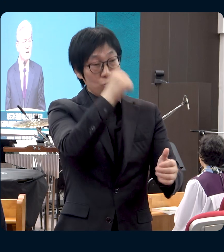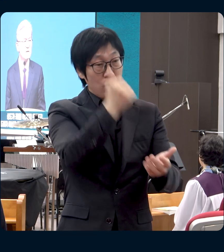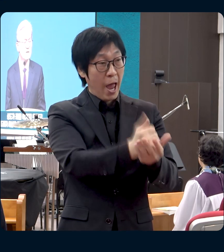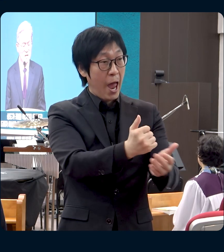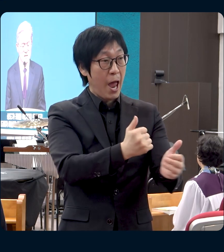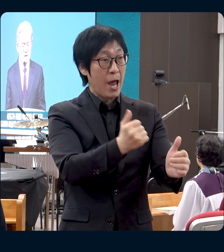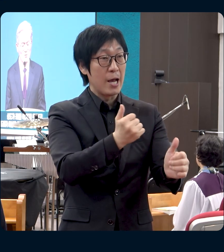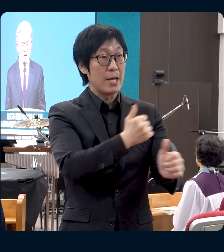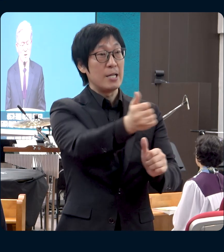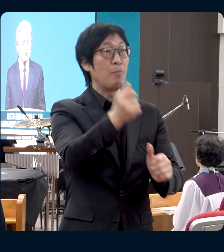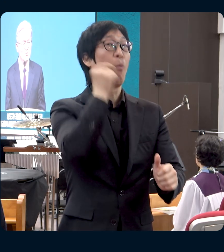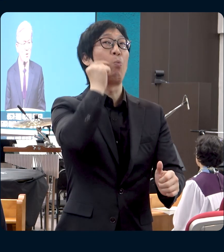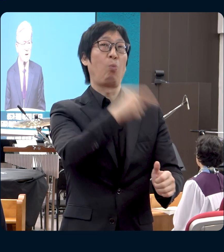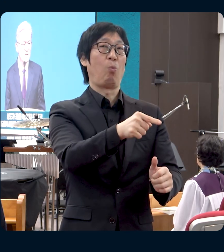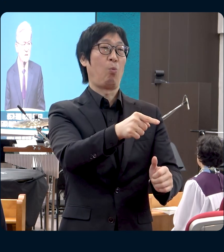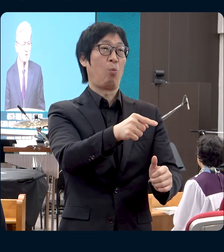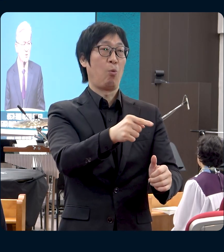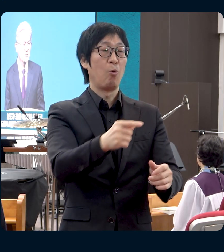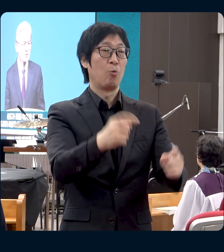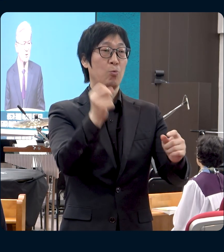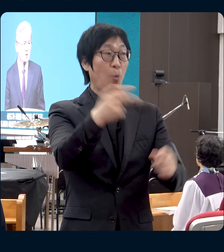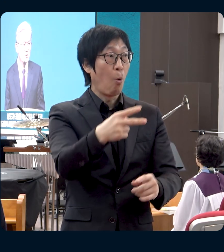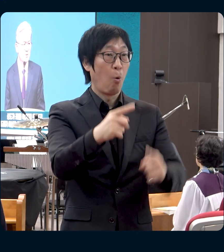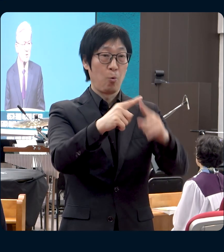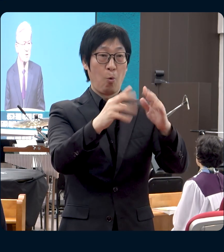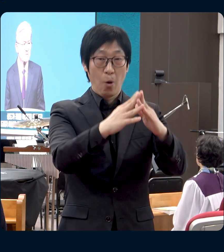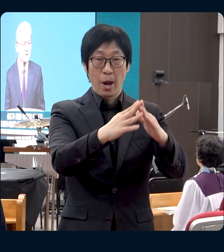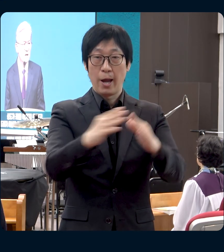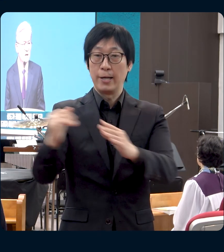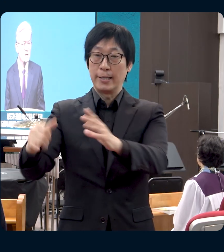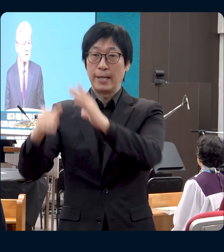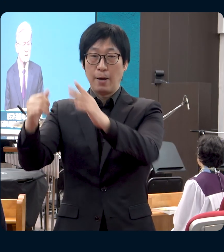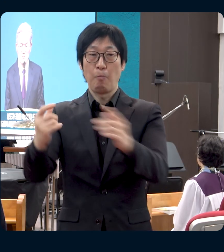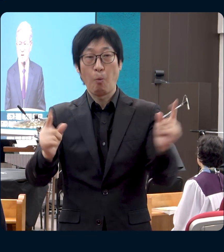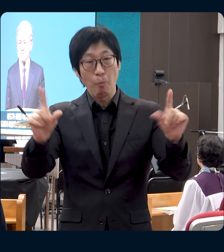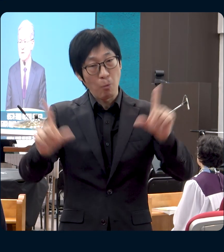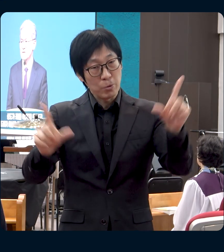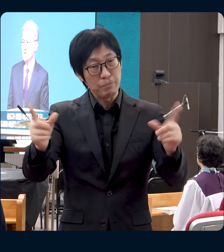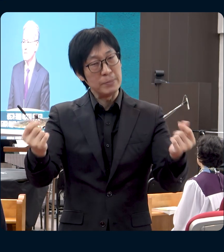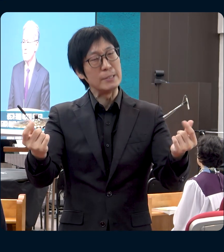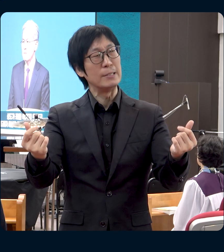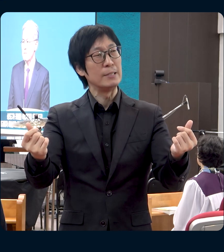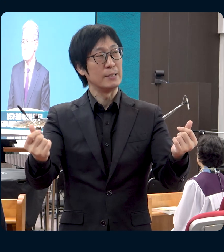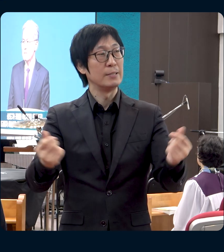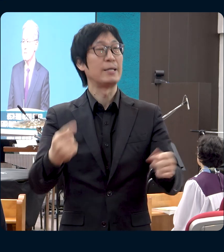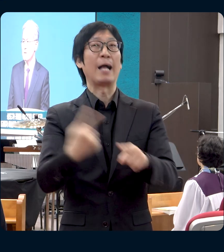교회가 세상과 똑같아지는 것을 보는 것입니다 라고 대답을 했어요.